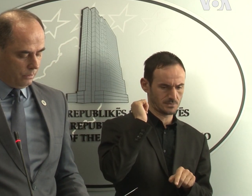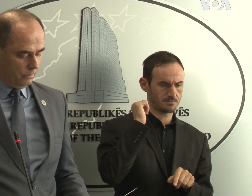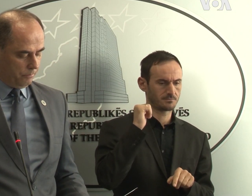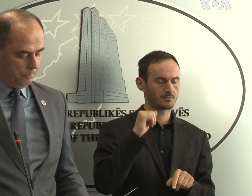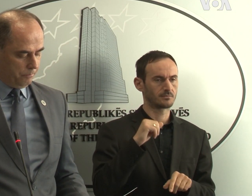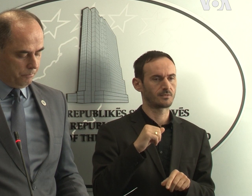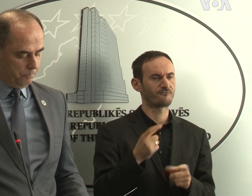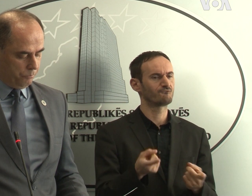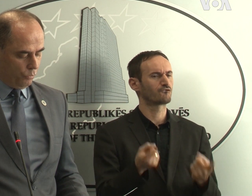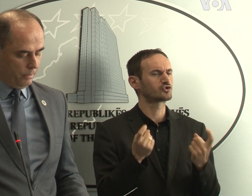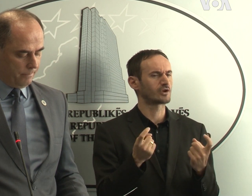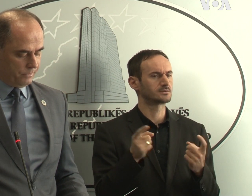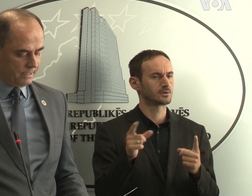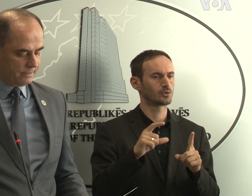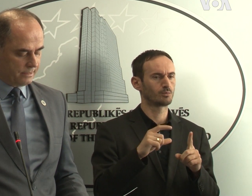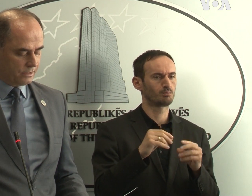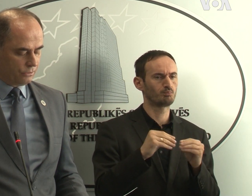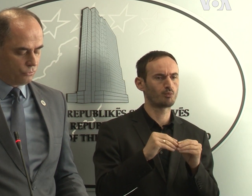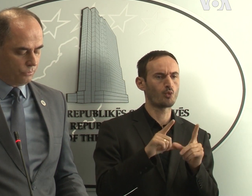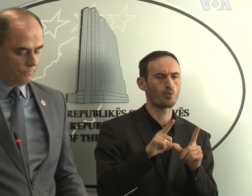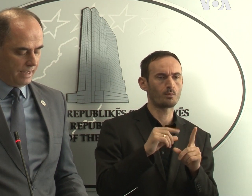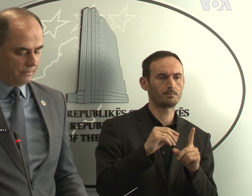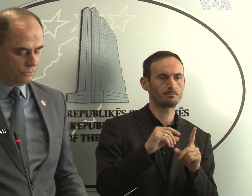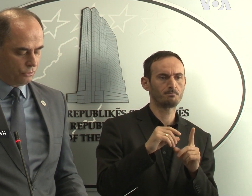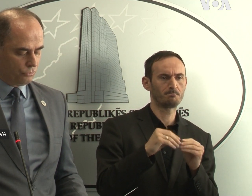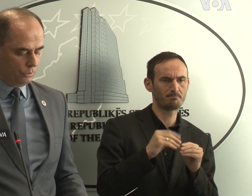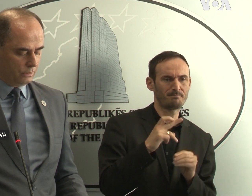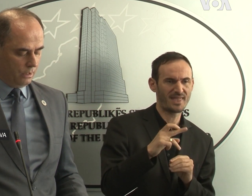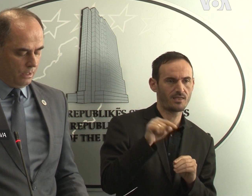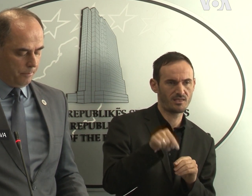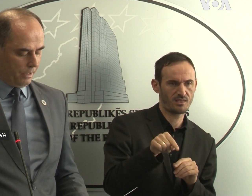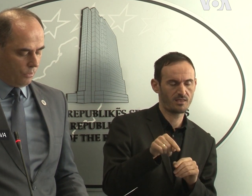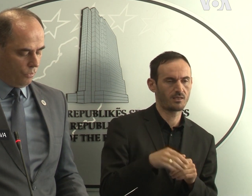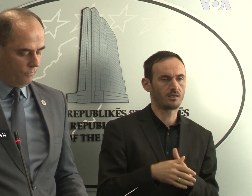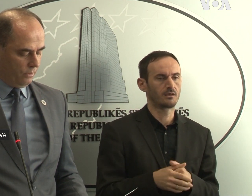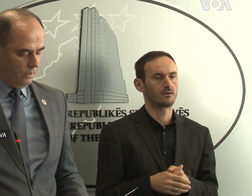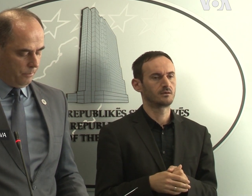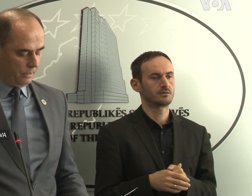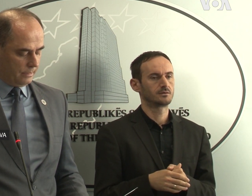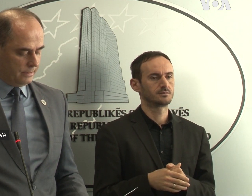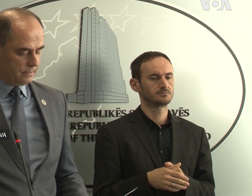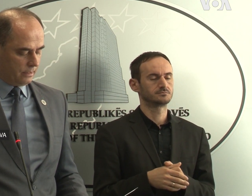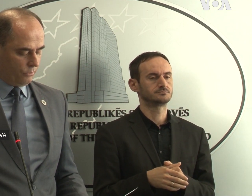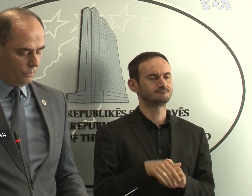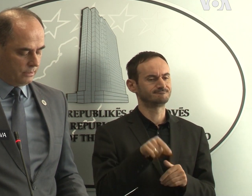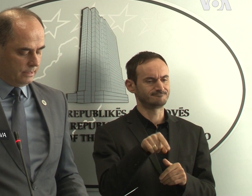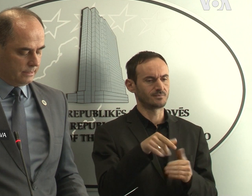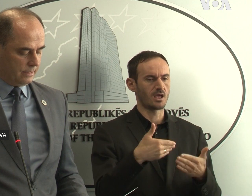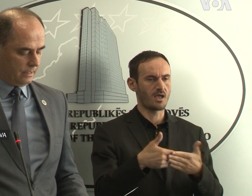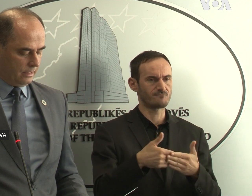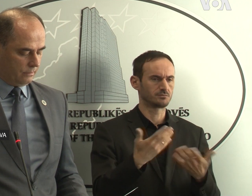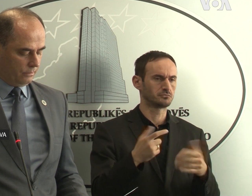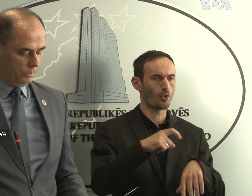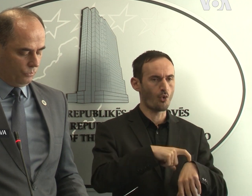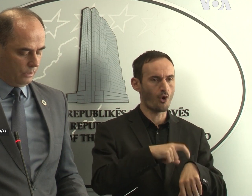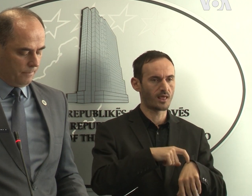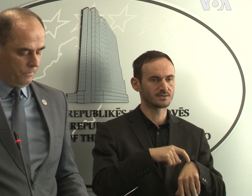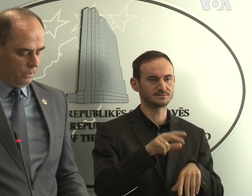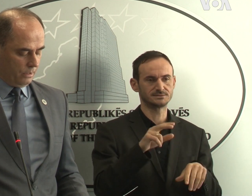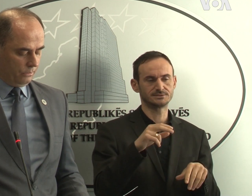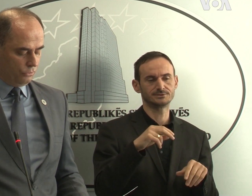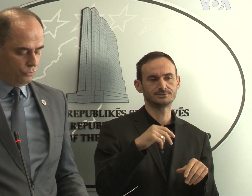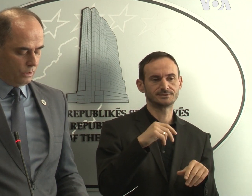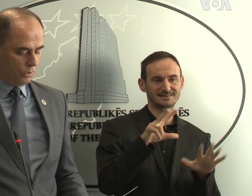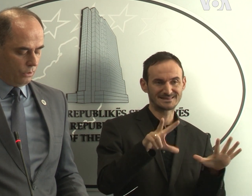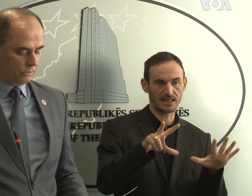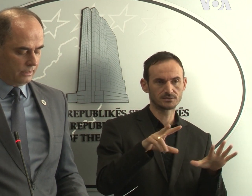Treći napad dogodio se sinoć u selu Bube oko 20 i 40 časova. Čulo se 4 do 5 kratkih rafalnih hitaca,